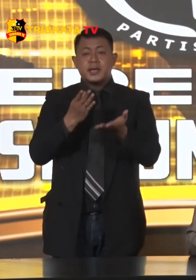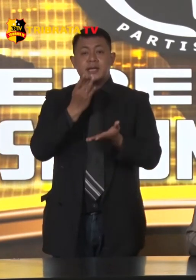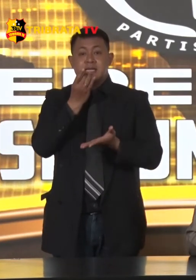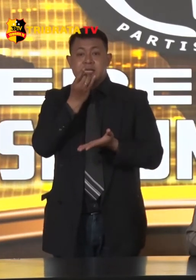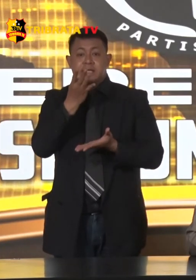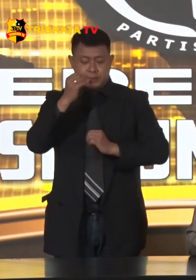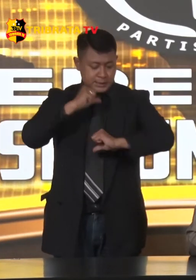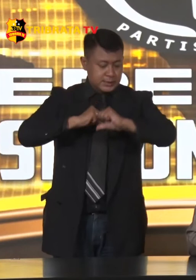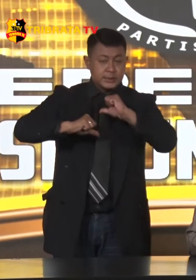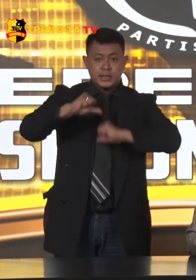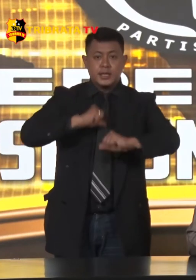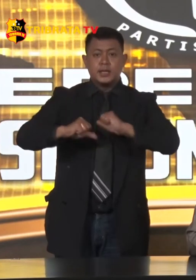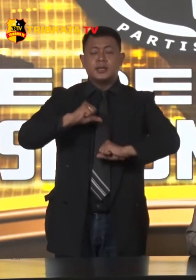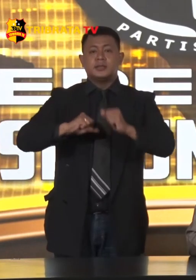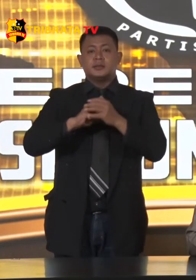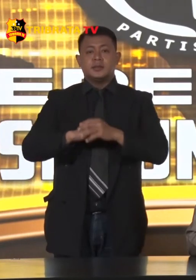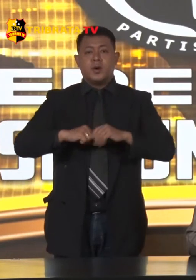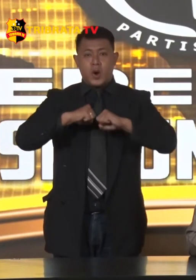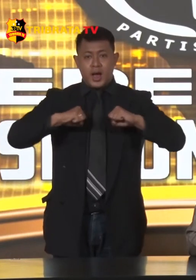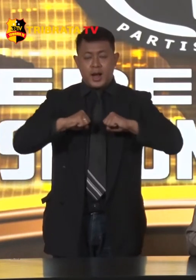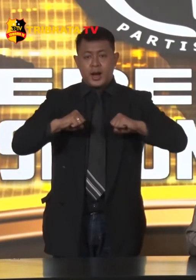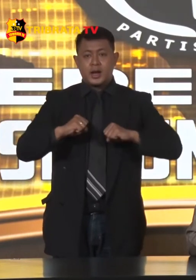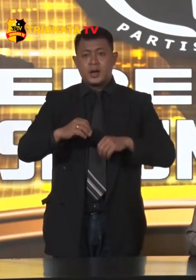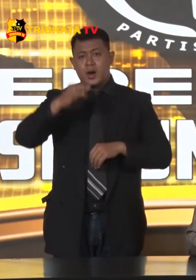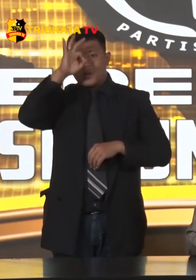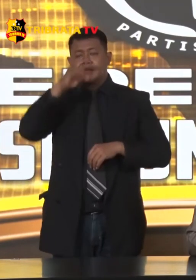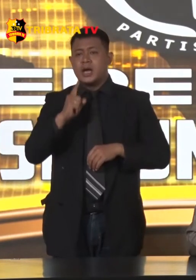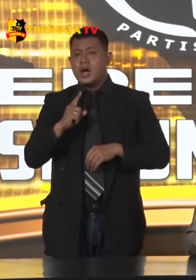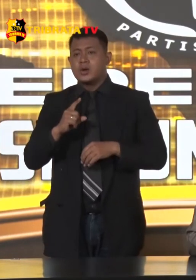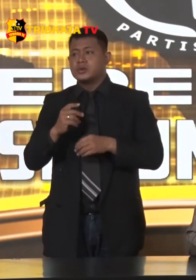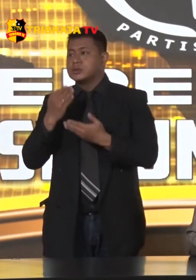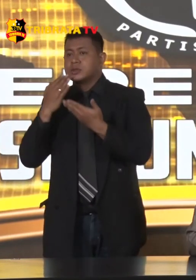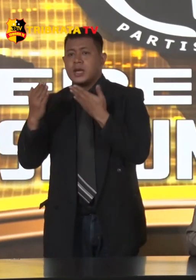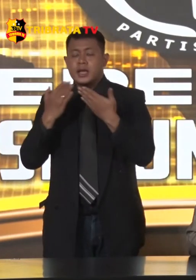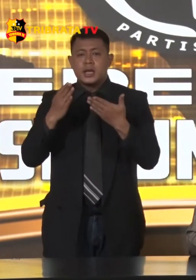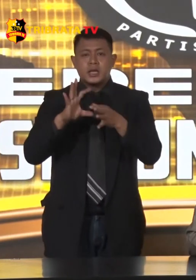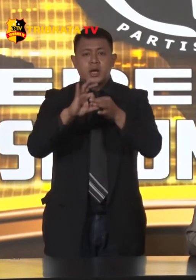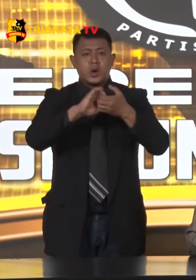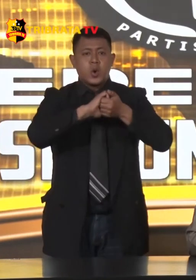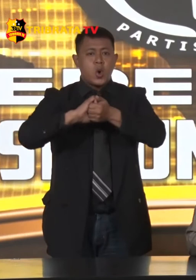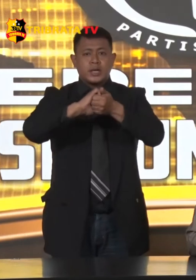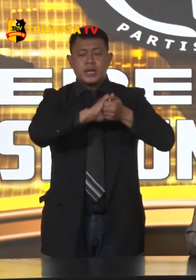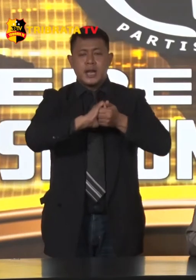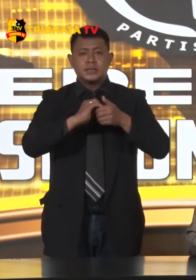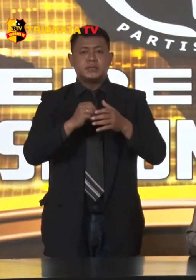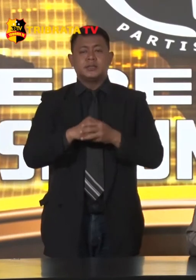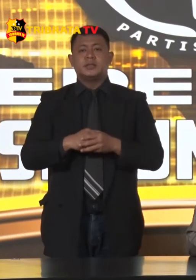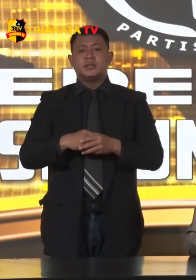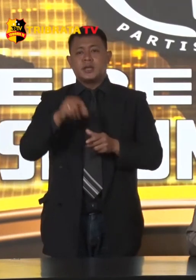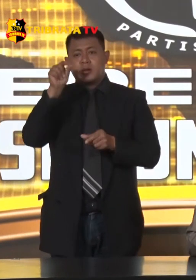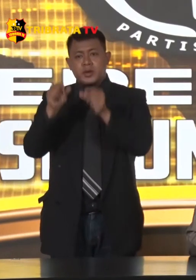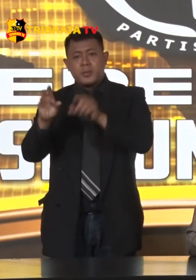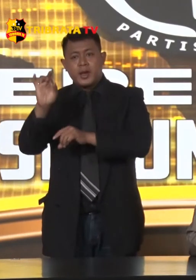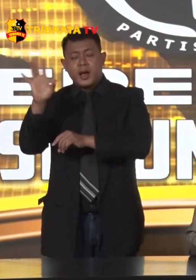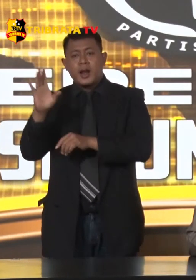izin kegiatan-kegiatan, Polri perlu berkoordinasi dengan pihak-pihak terkait yang